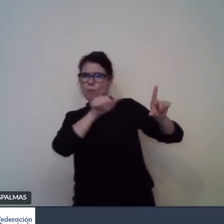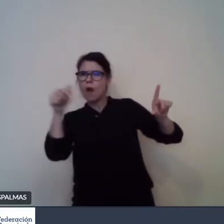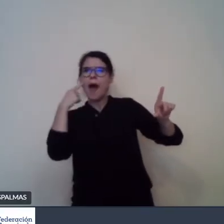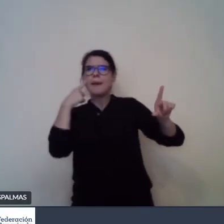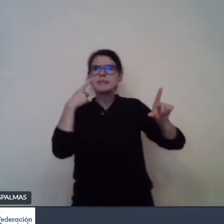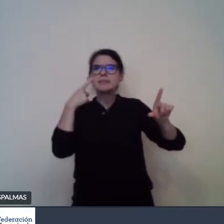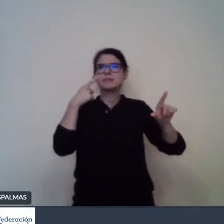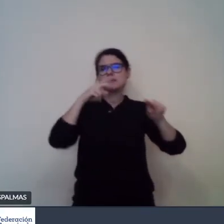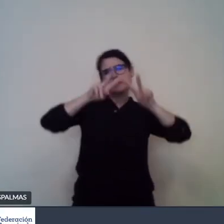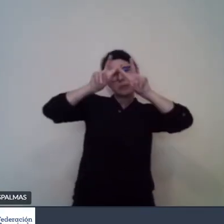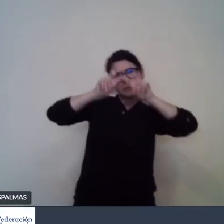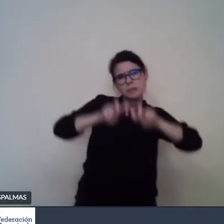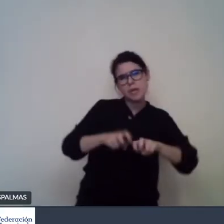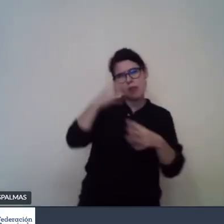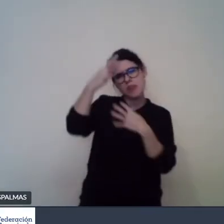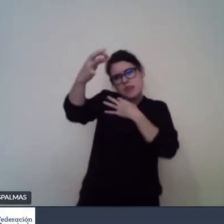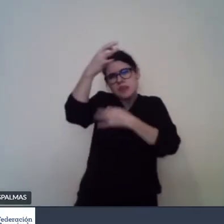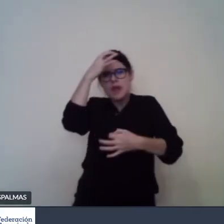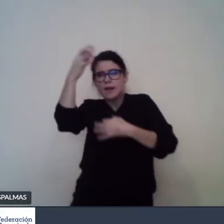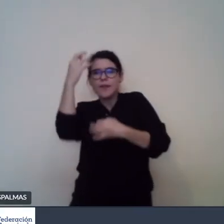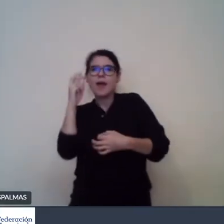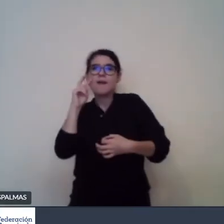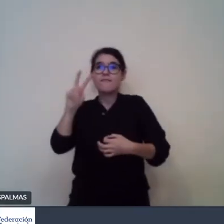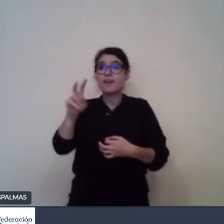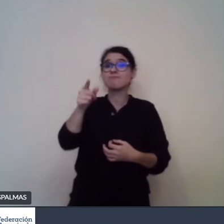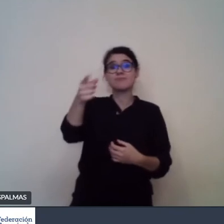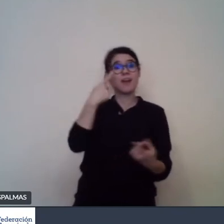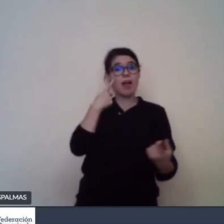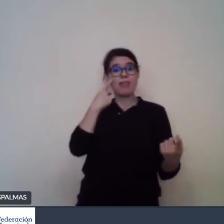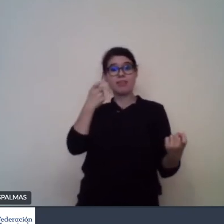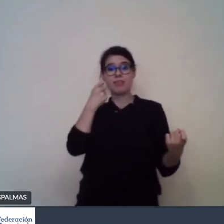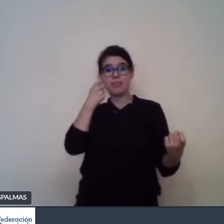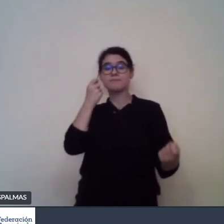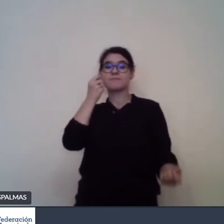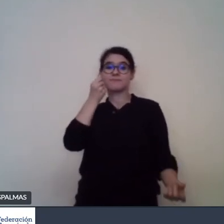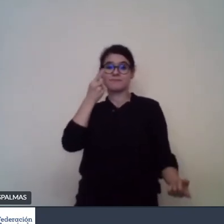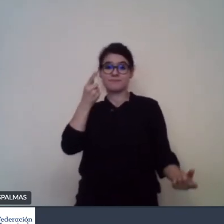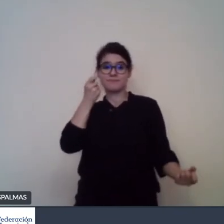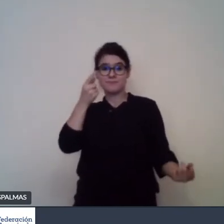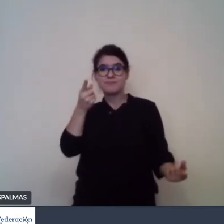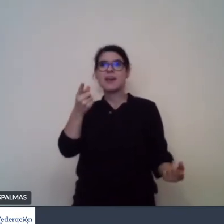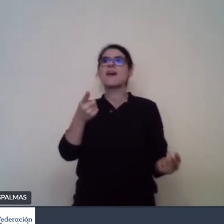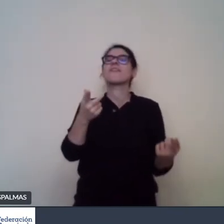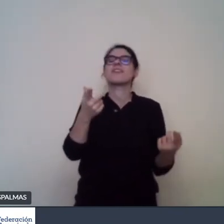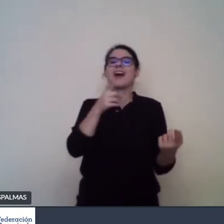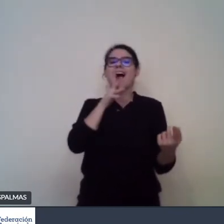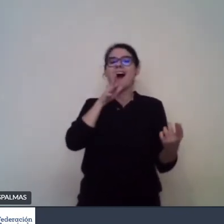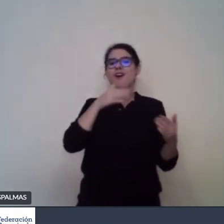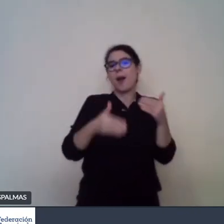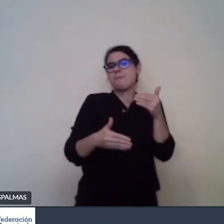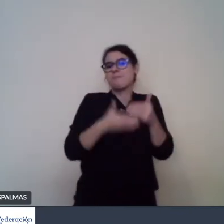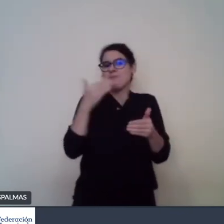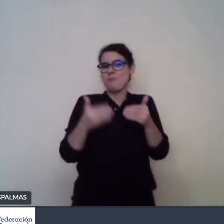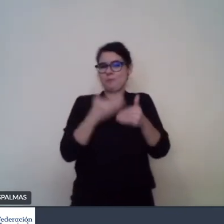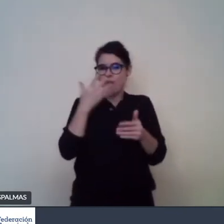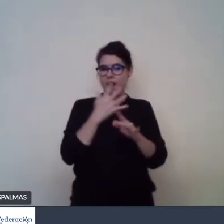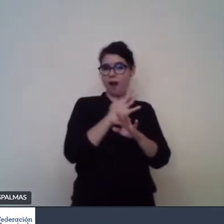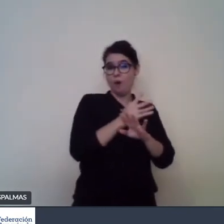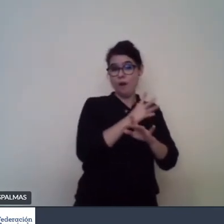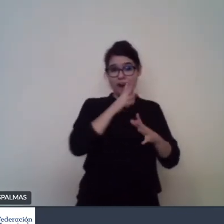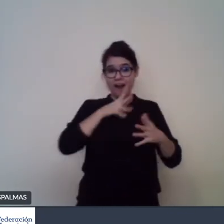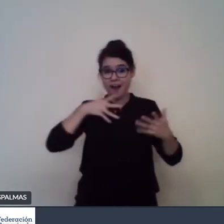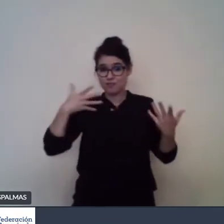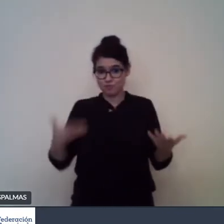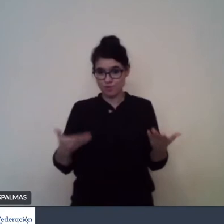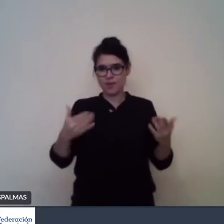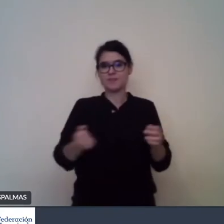detalle cosas que podemos ir viendo que estarán basadas en las tendencias de juego de cuatro de